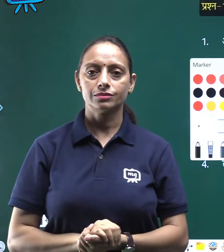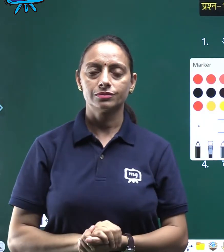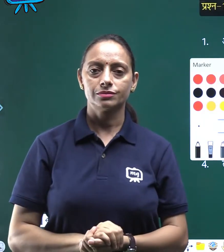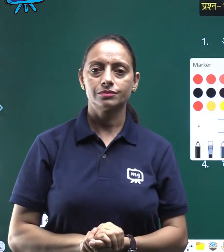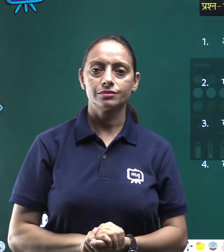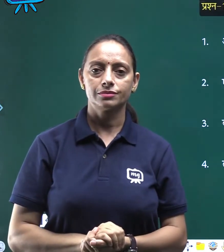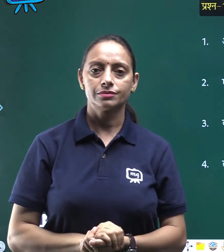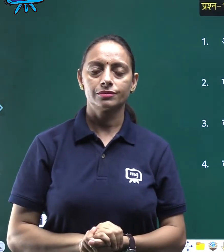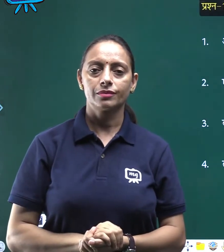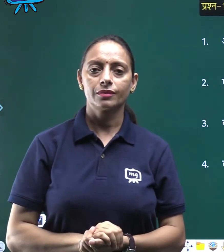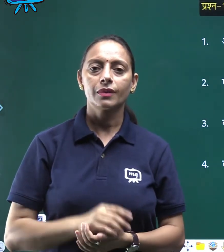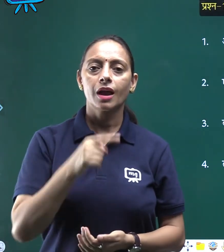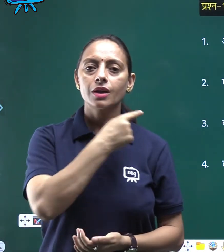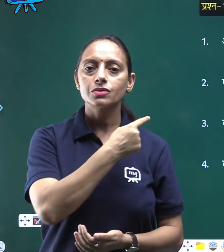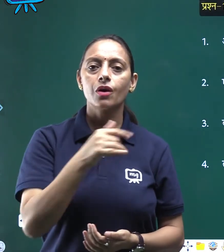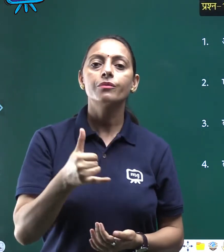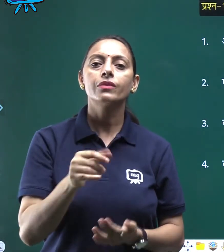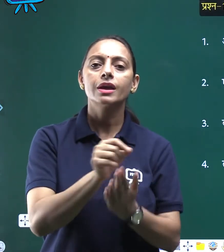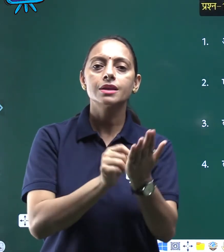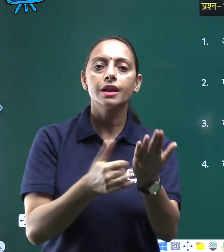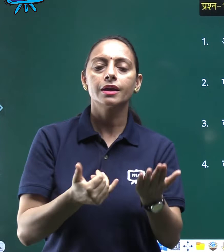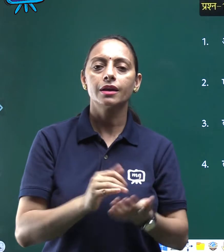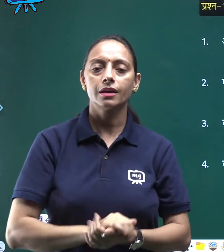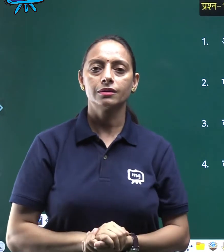इसको हम कैसे लिखेंगे?